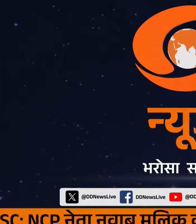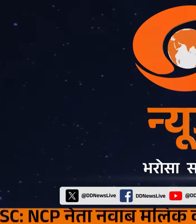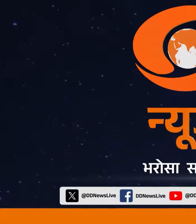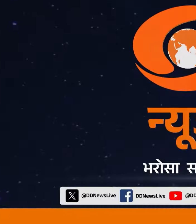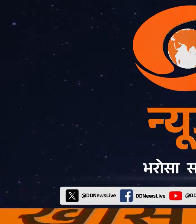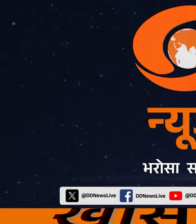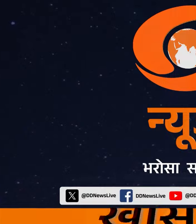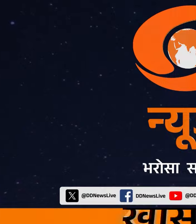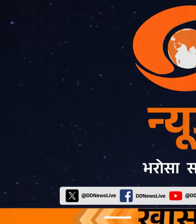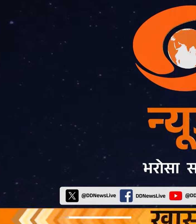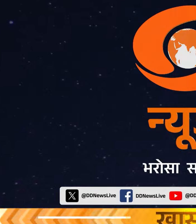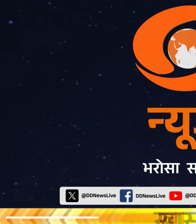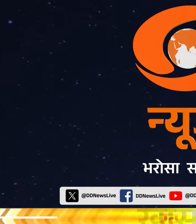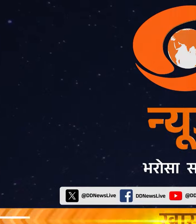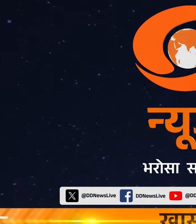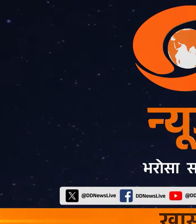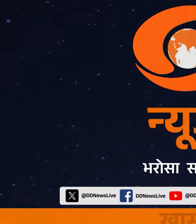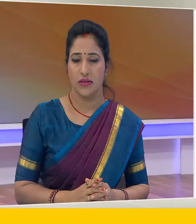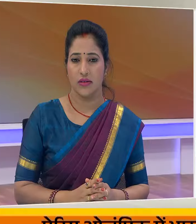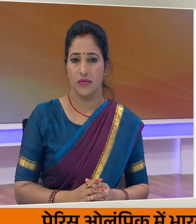हीरो।